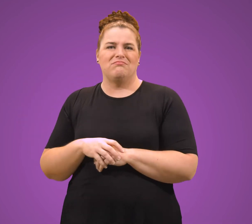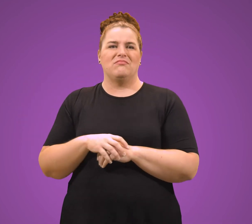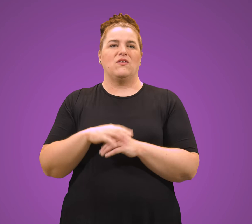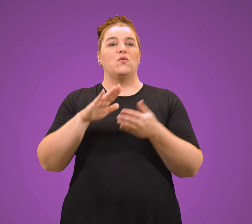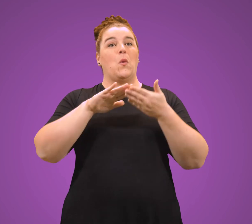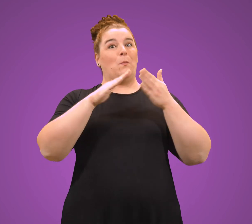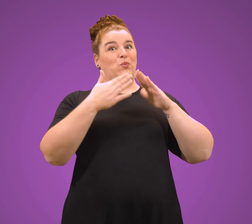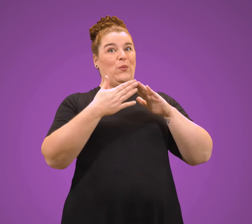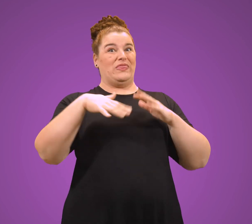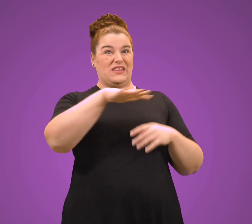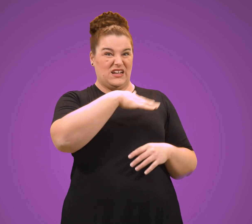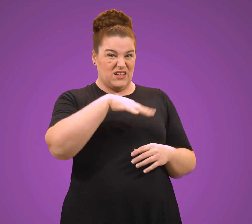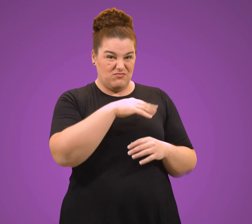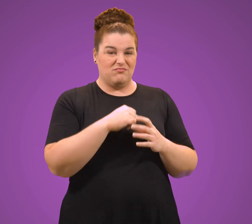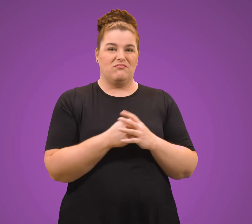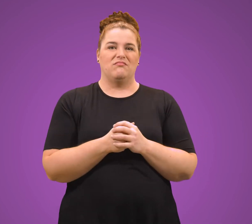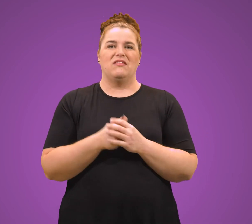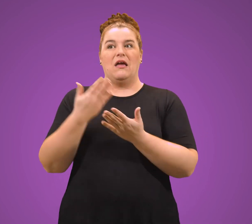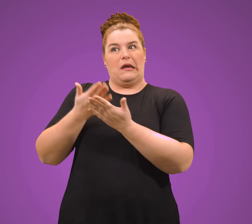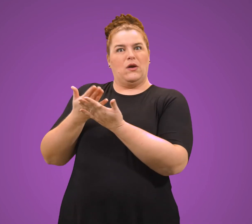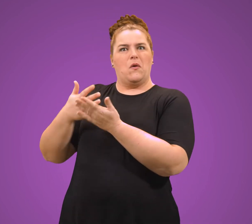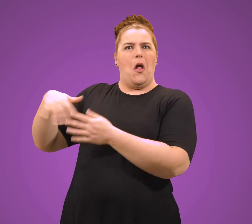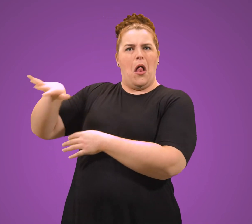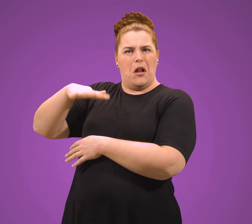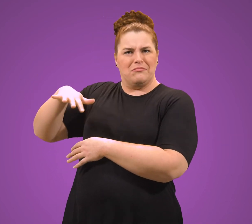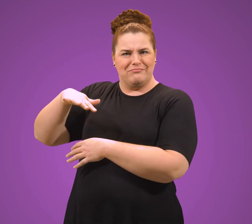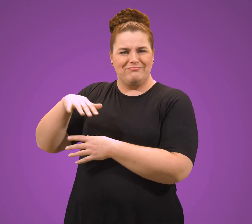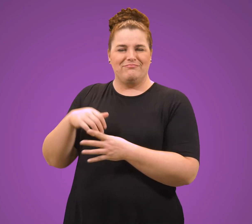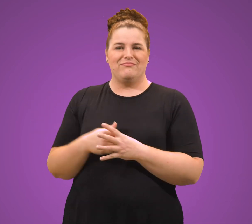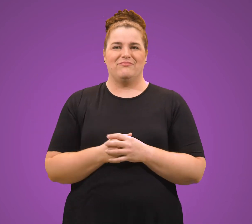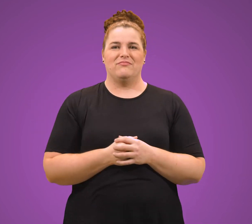Que ce soit la famille, les enfants, la communauté.